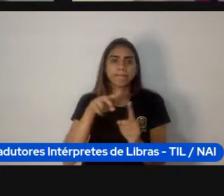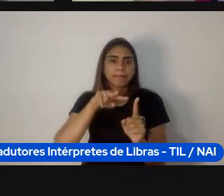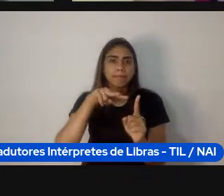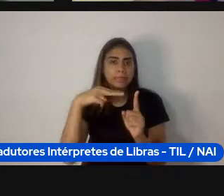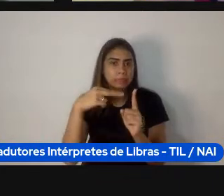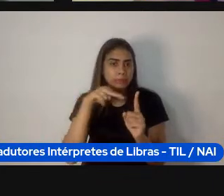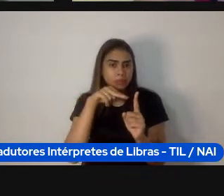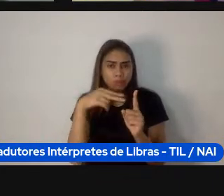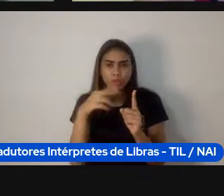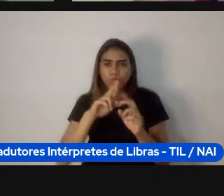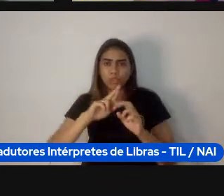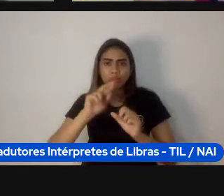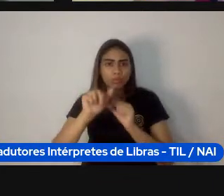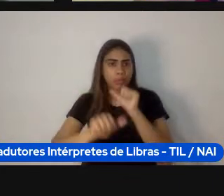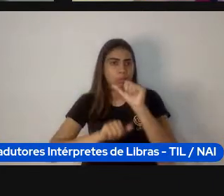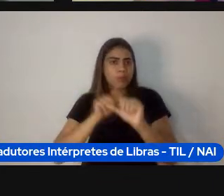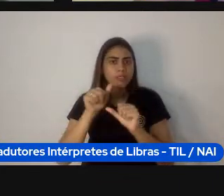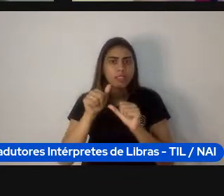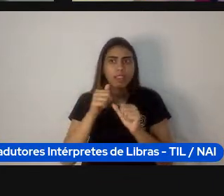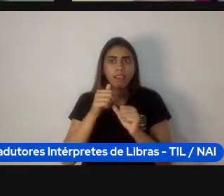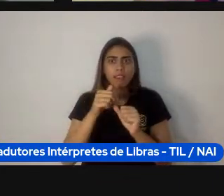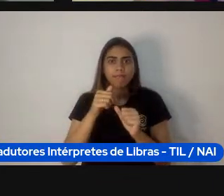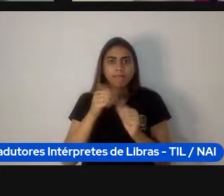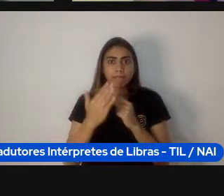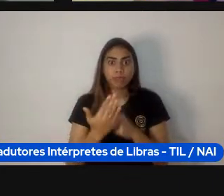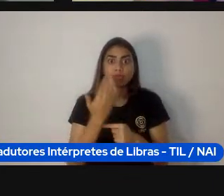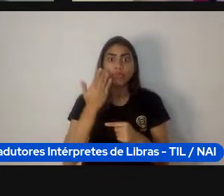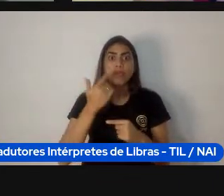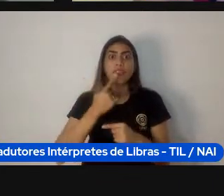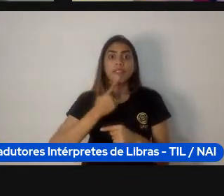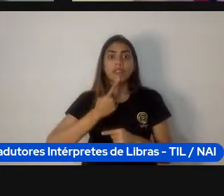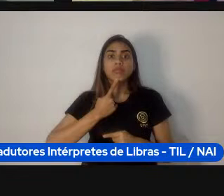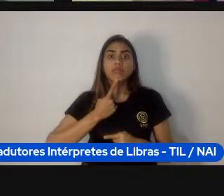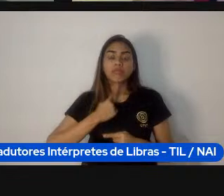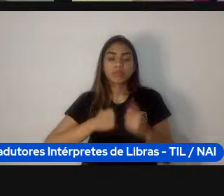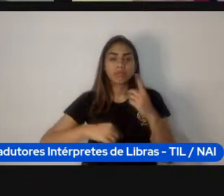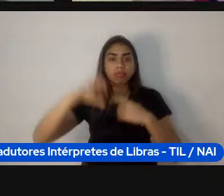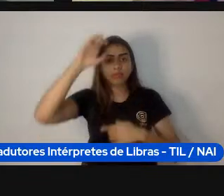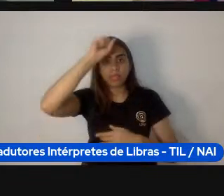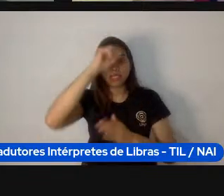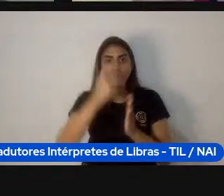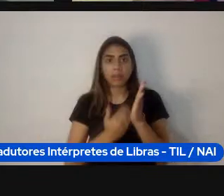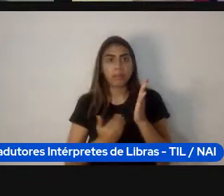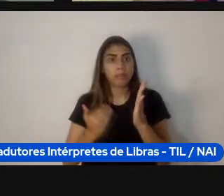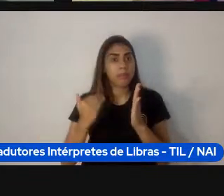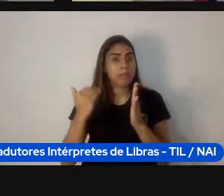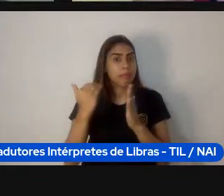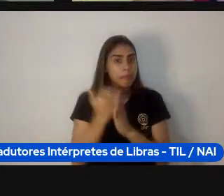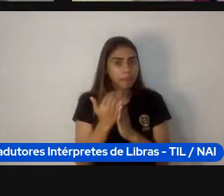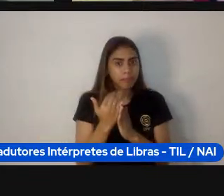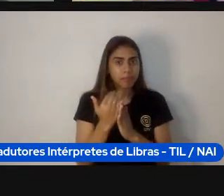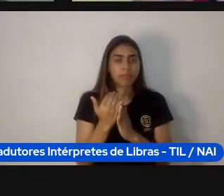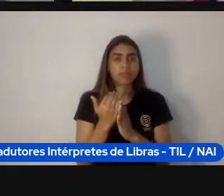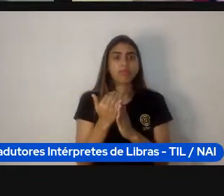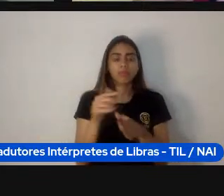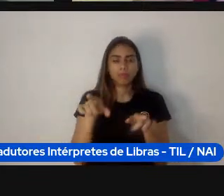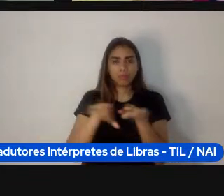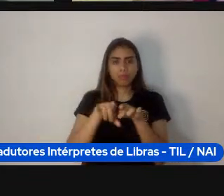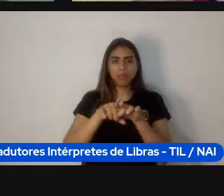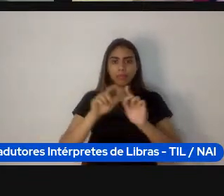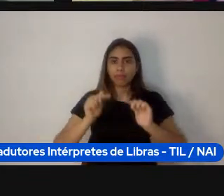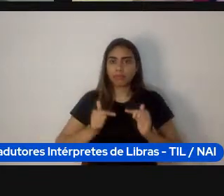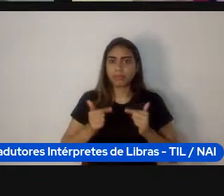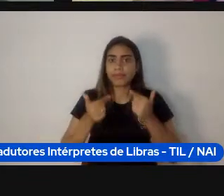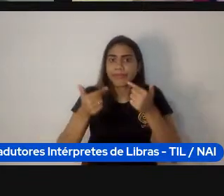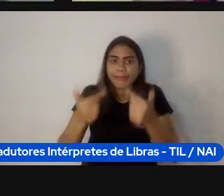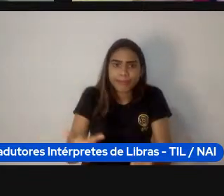mais, conhecer mais e estar mais ativos, né, para produzir relações mais inclusivas, né,